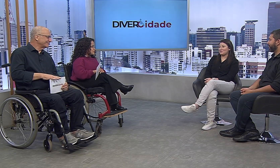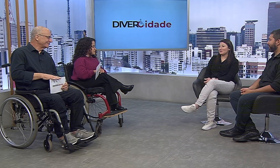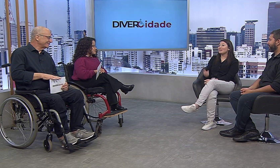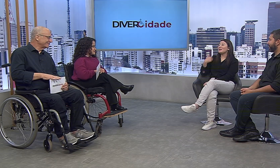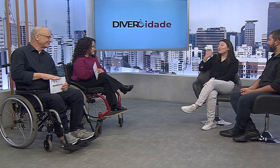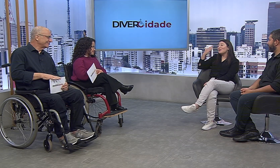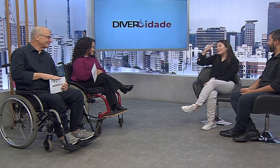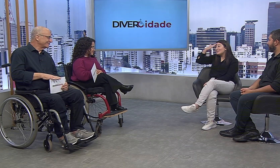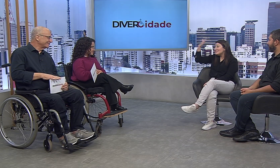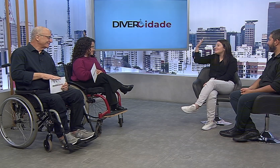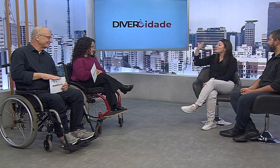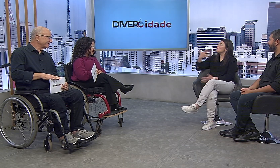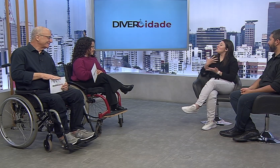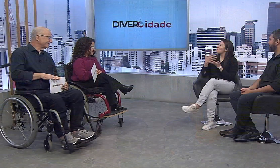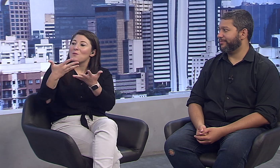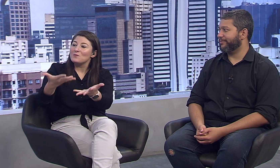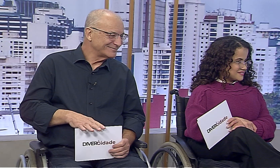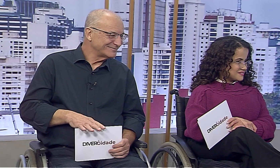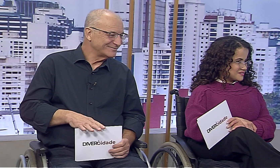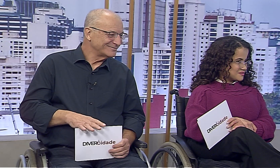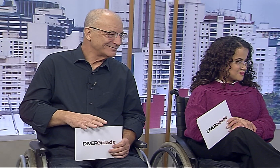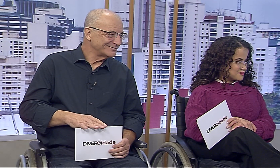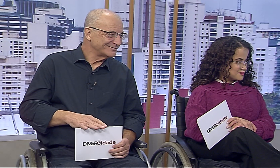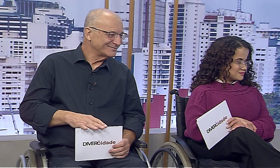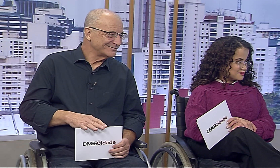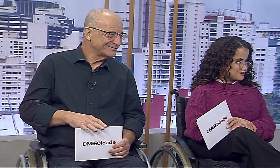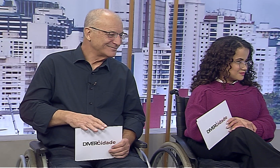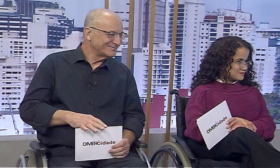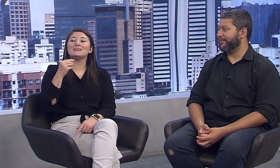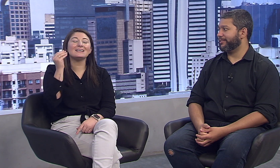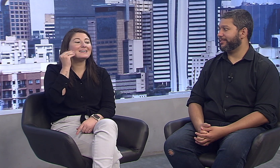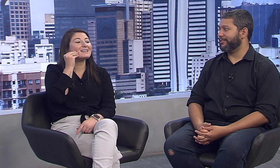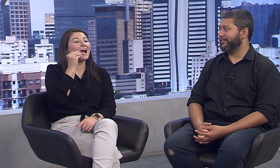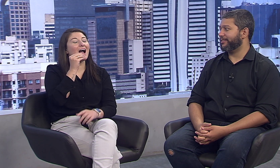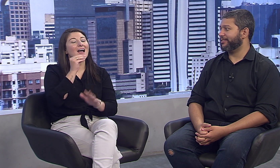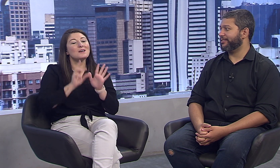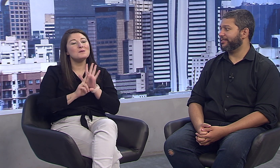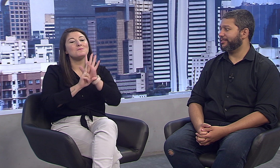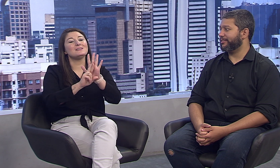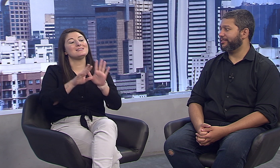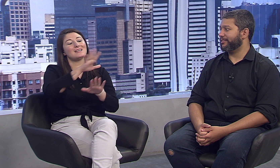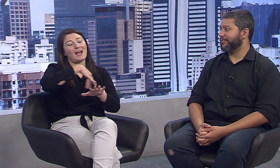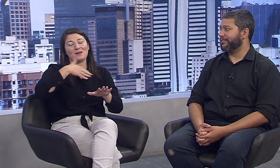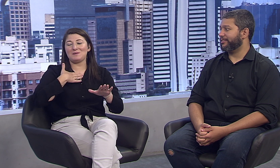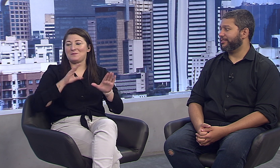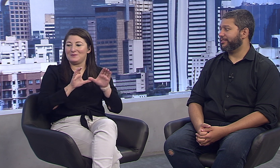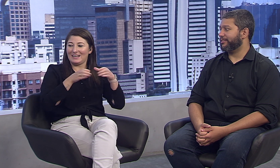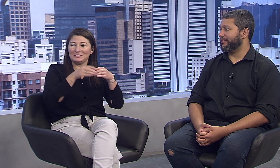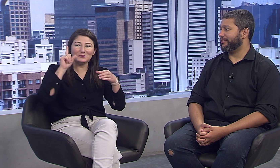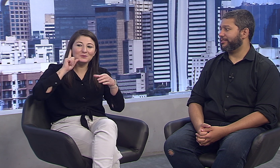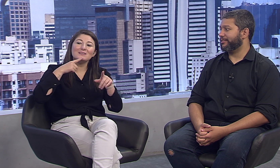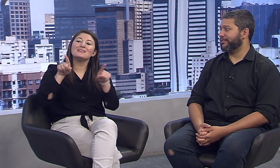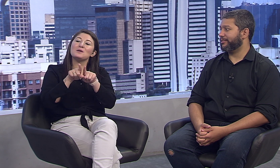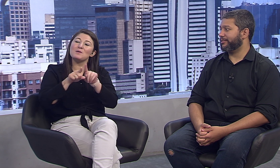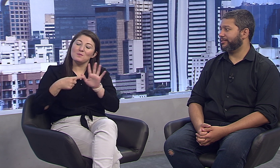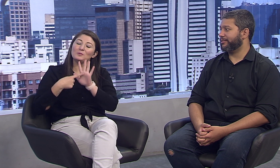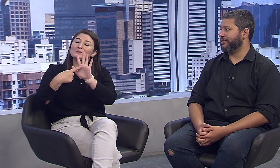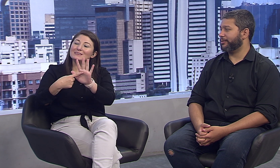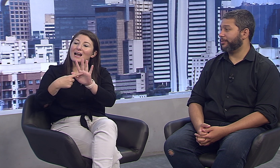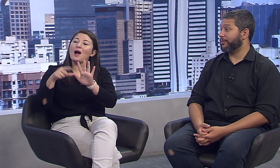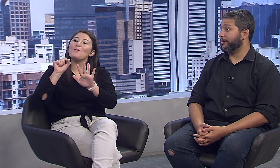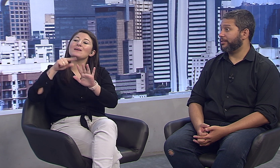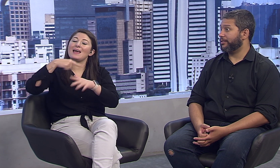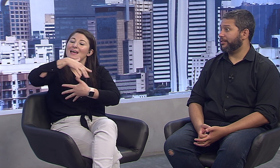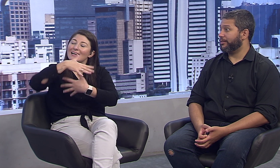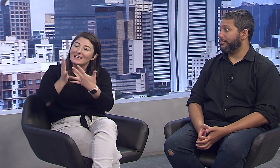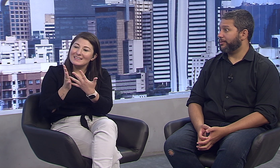Posso? Pode. Eu queria agradecer pelo convite. Eu acho que é muito legal também eu